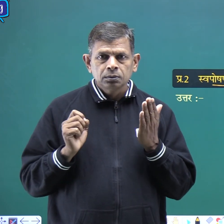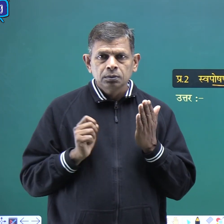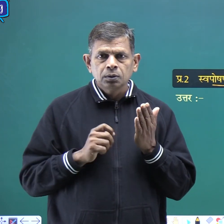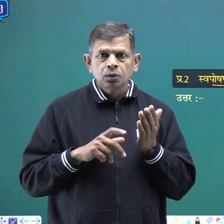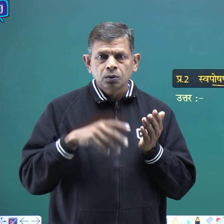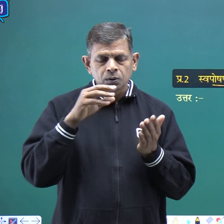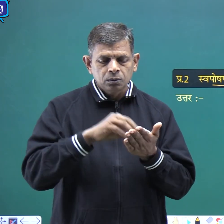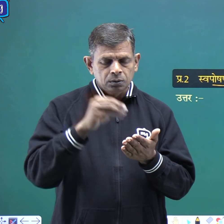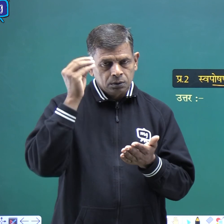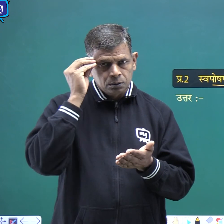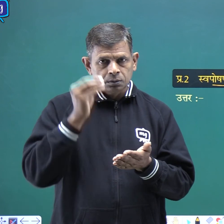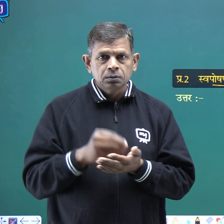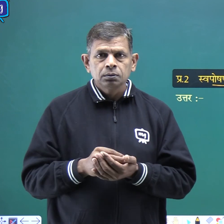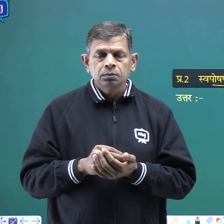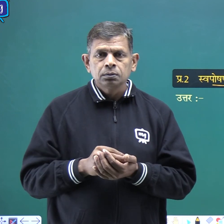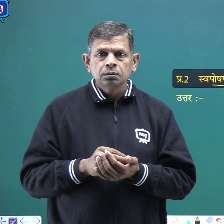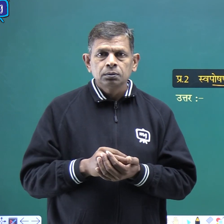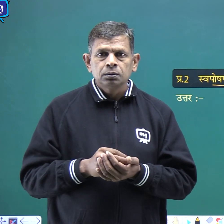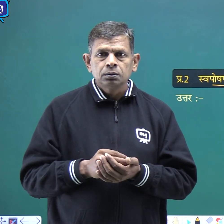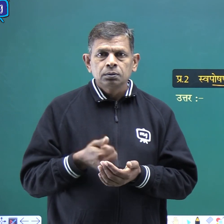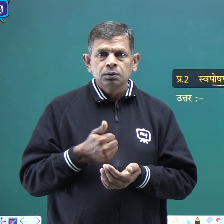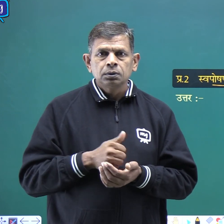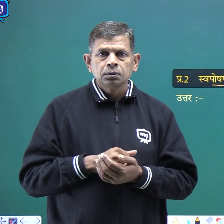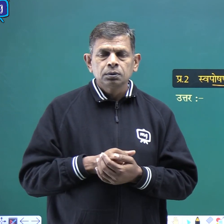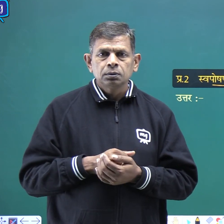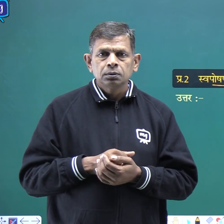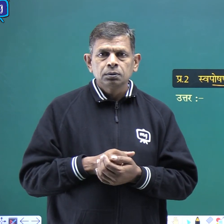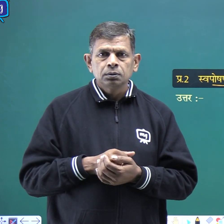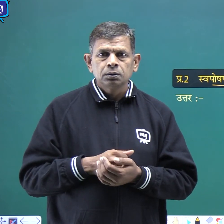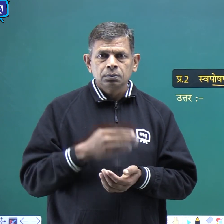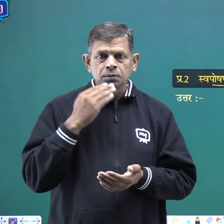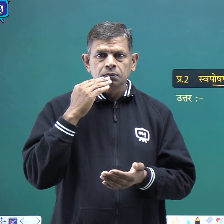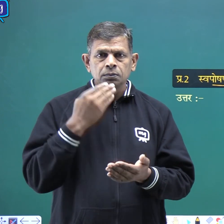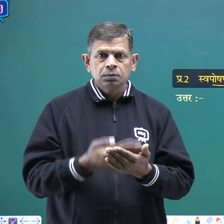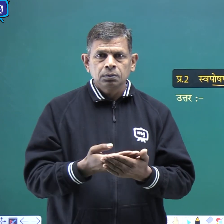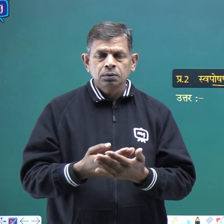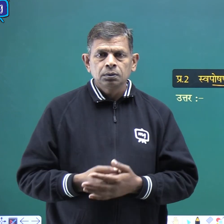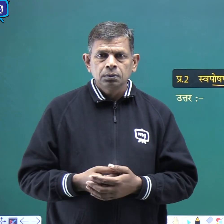और याद करना। ठीक है बच्चों, धन्यवाद।